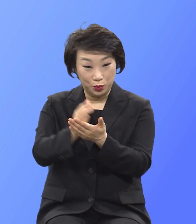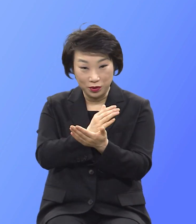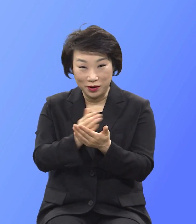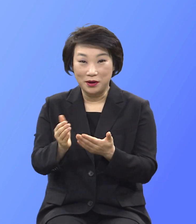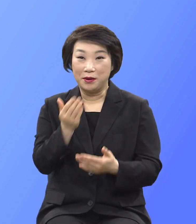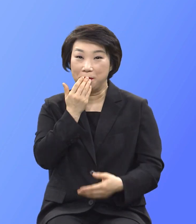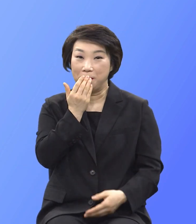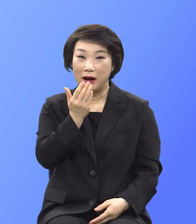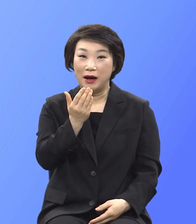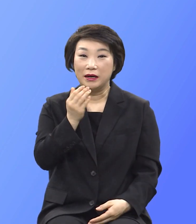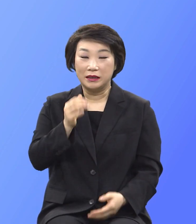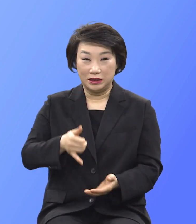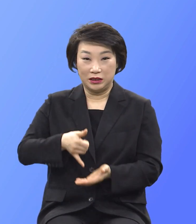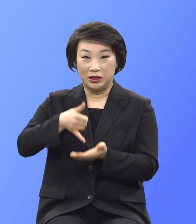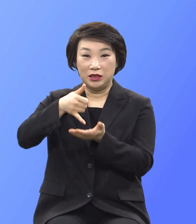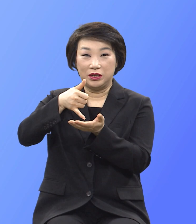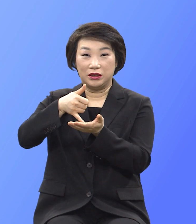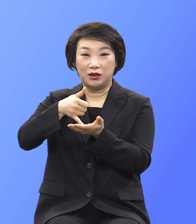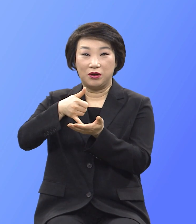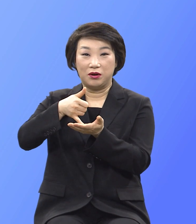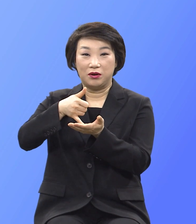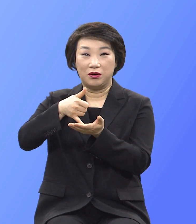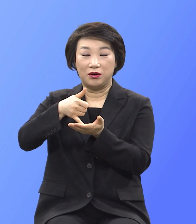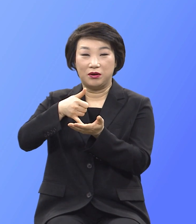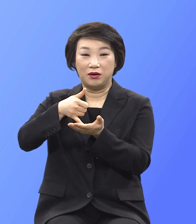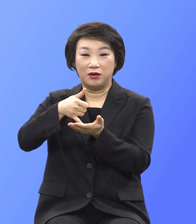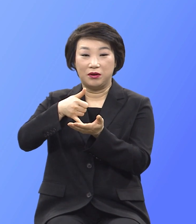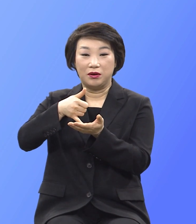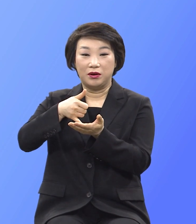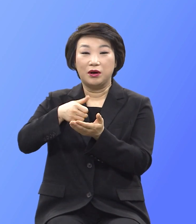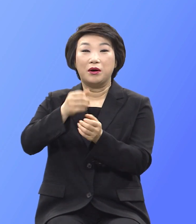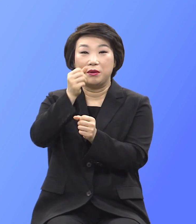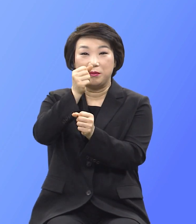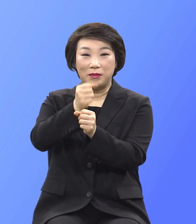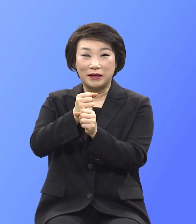분별할 수 있는 인격체로